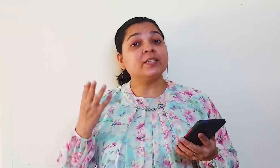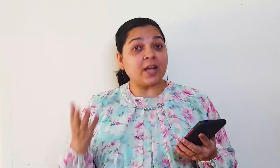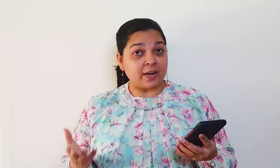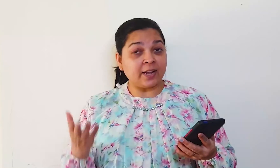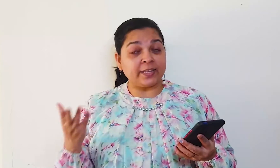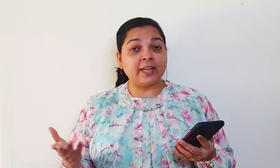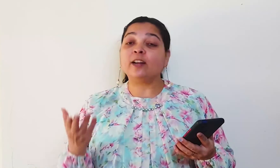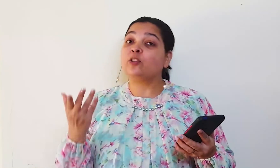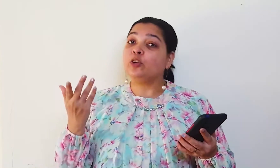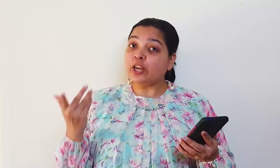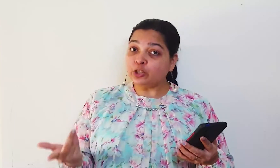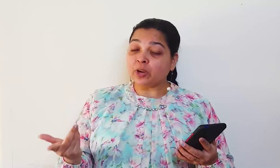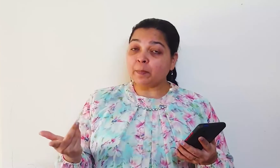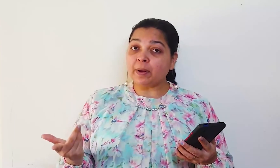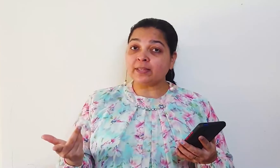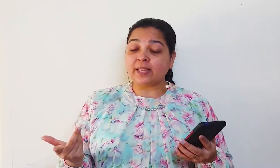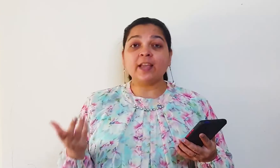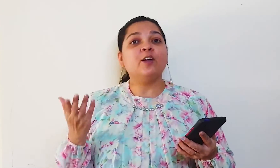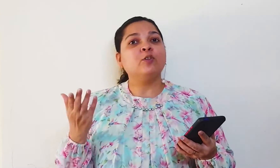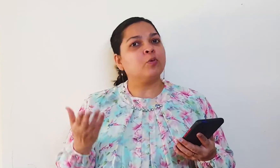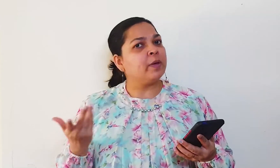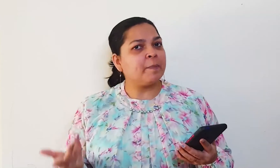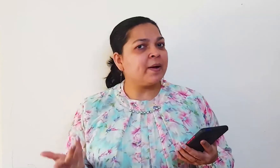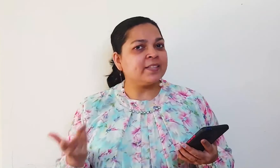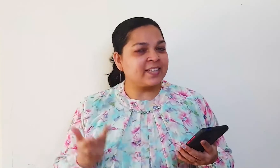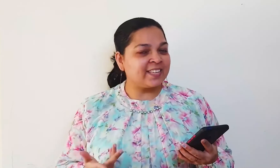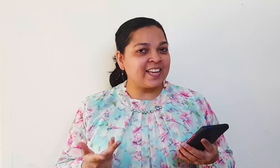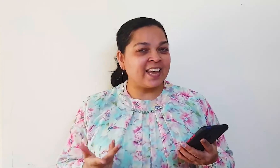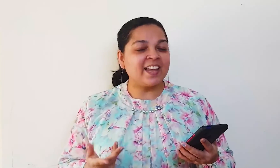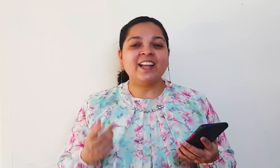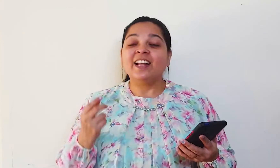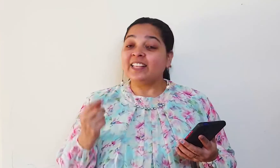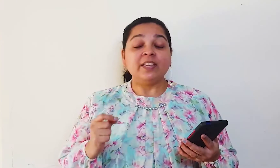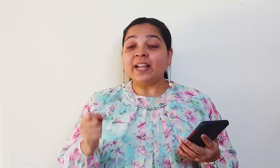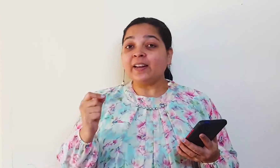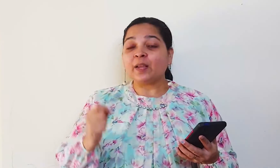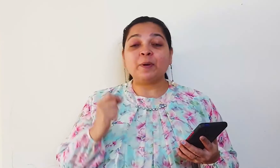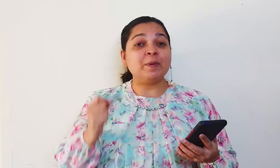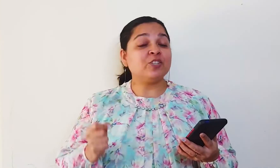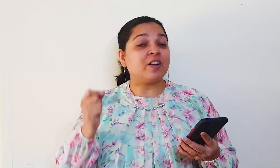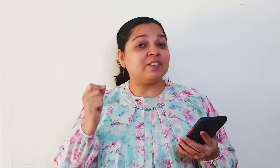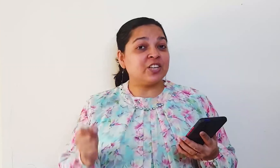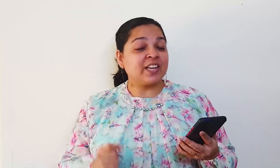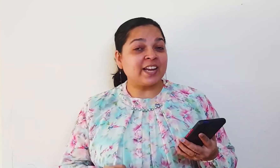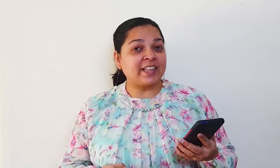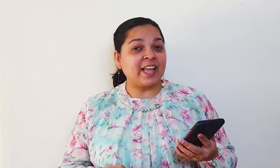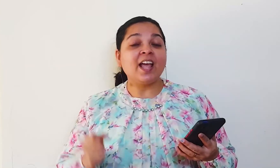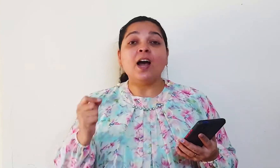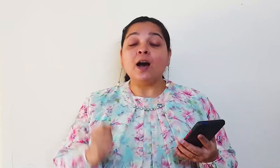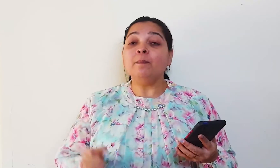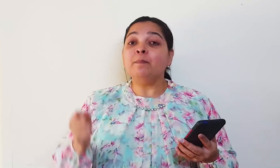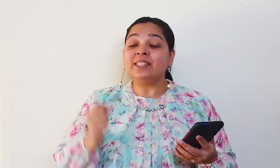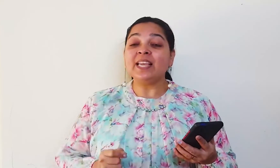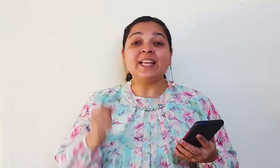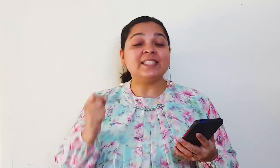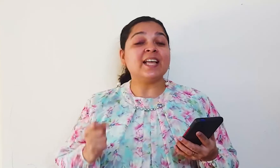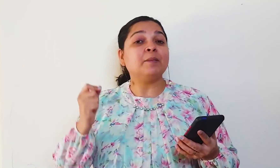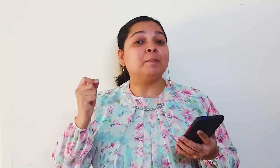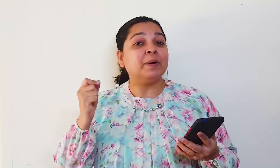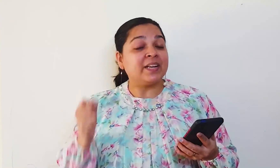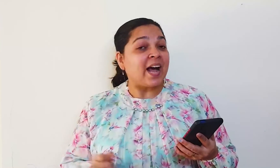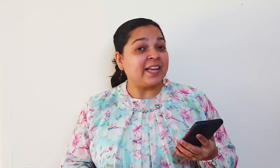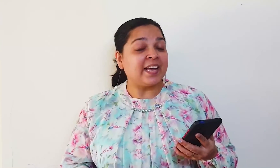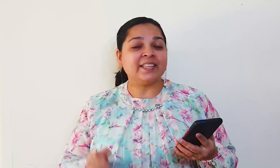छौँ, त्यो सामर्थ्य र अधिकारको क्षेत्रमा हामी बसालिएका छौँ उहाँसँगै। जस्तो उहाँ हुनुहुन्छ त्यस्तै हामी पनि हौ।